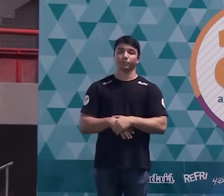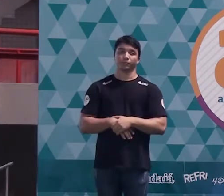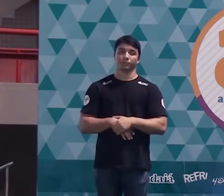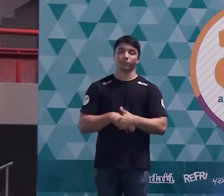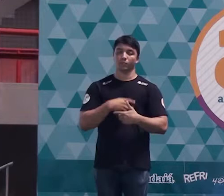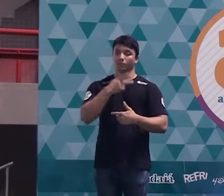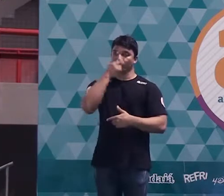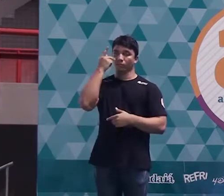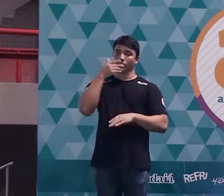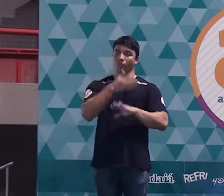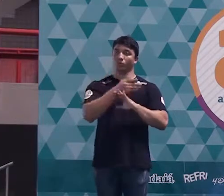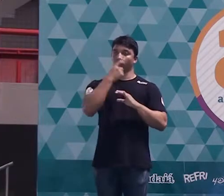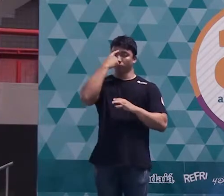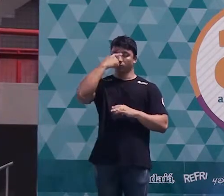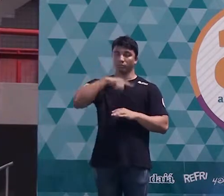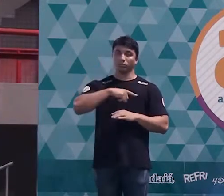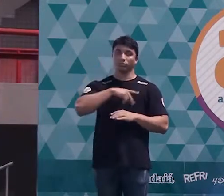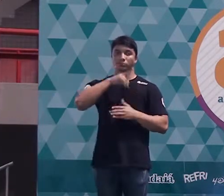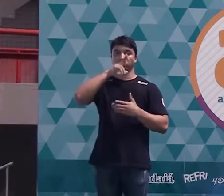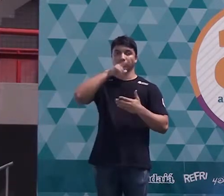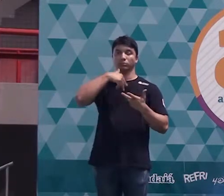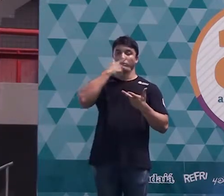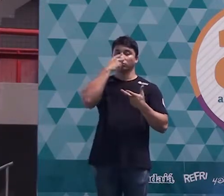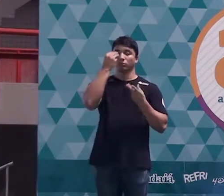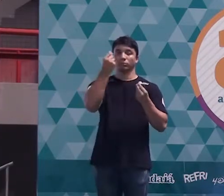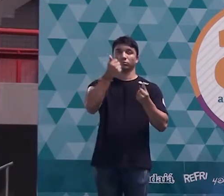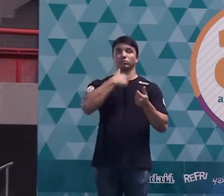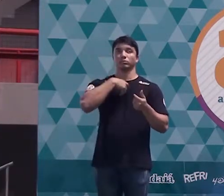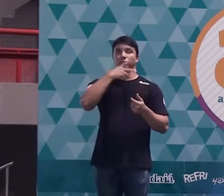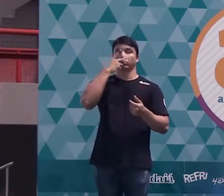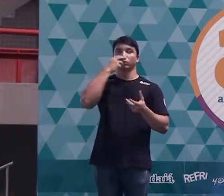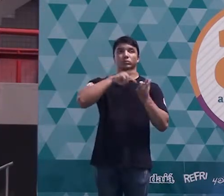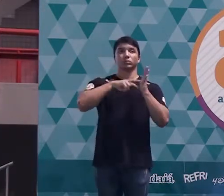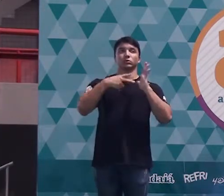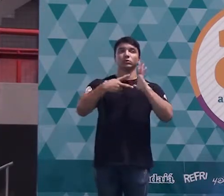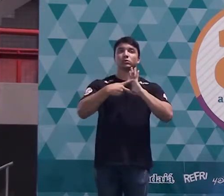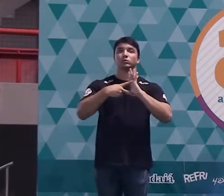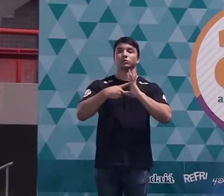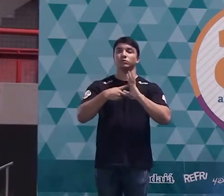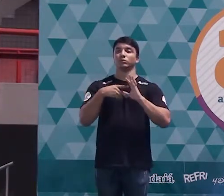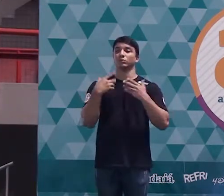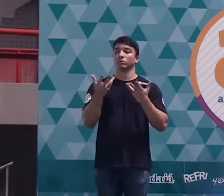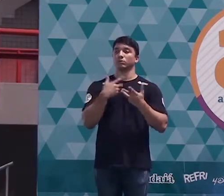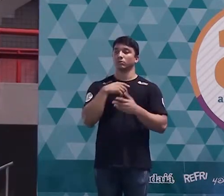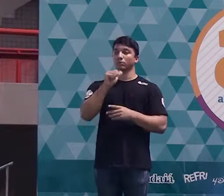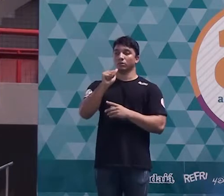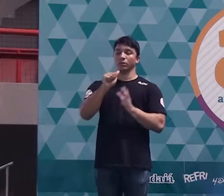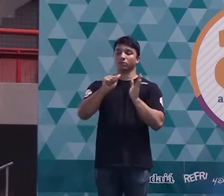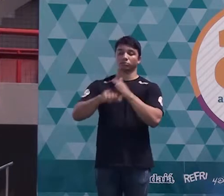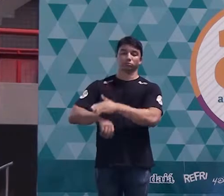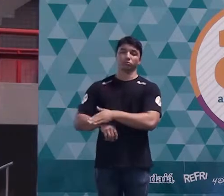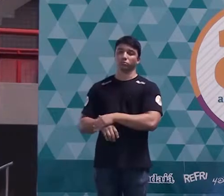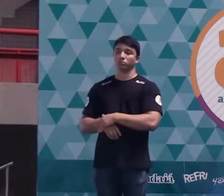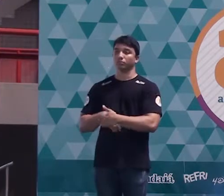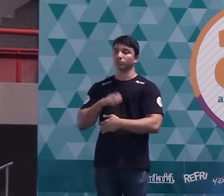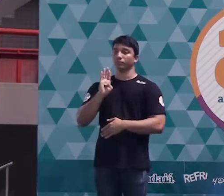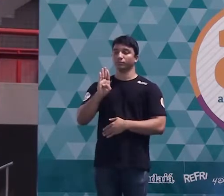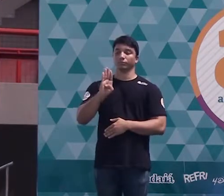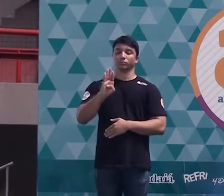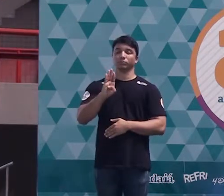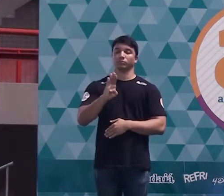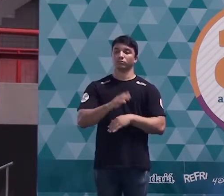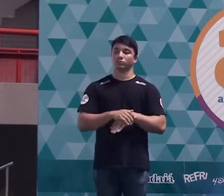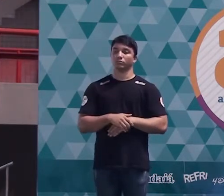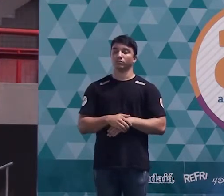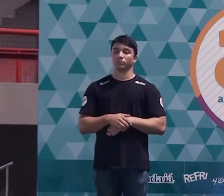o paciente não sabe nem ler esse nome, quanto mais o que significa. Então a A está desclassificada. A B.